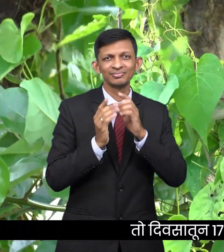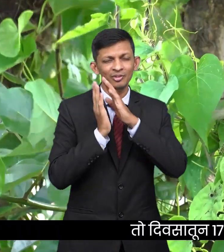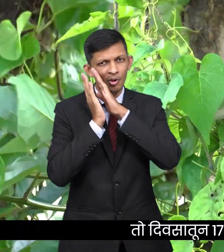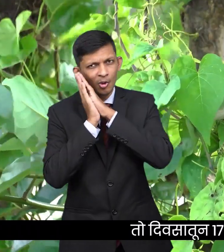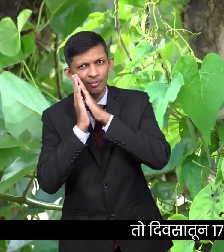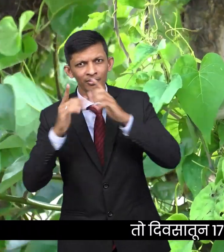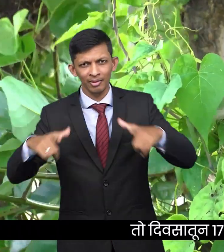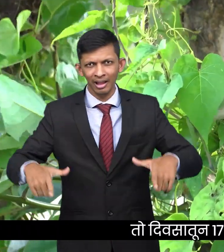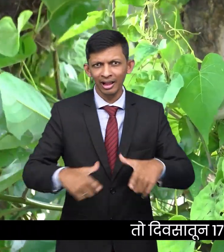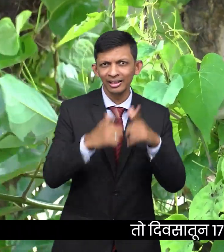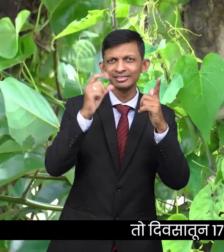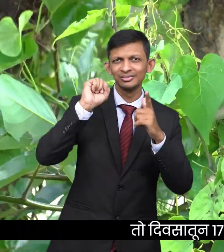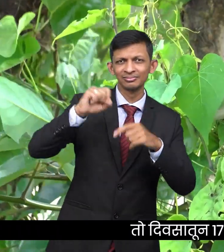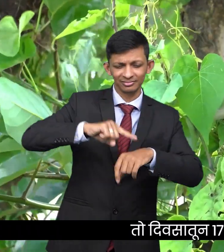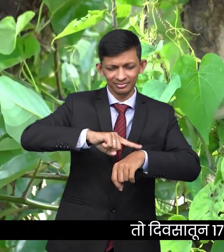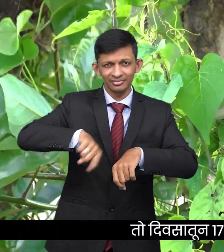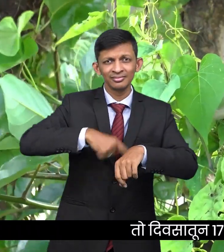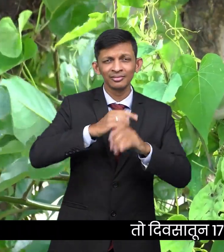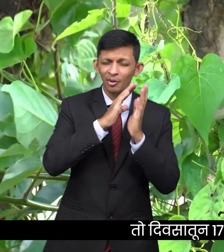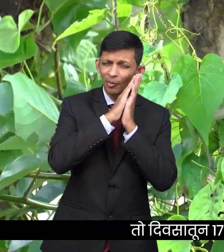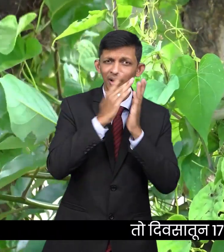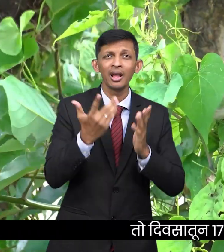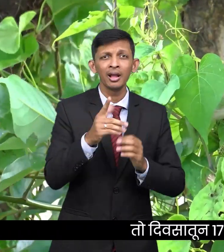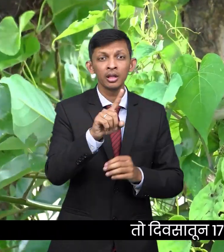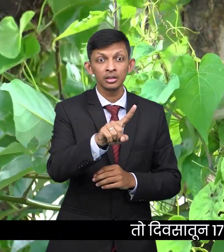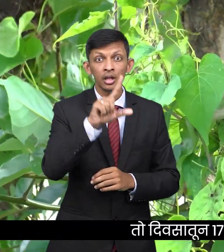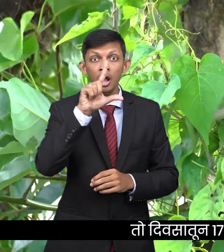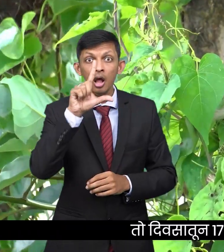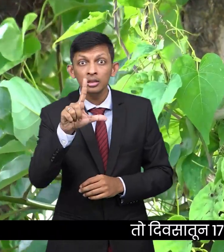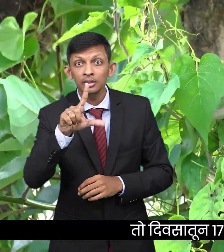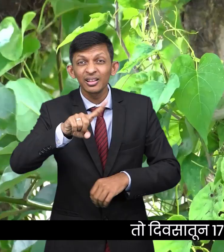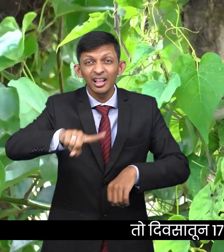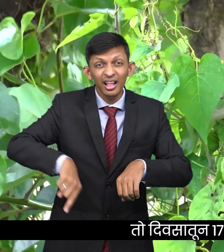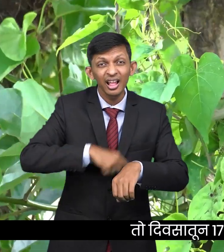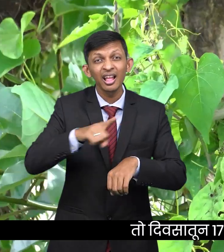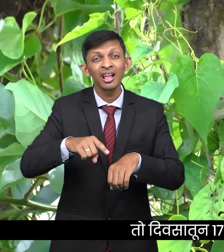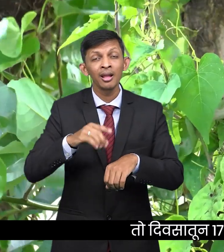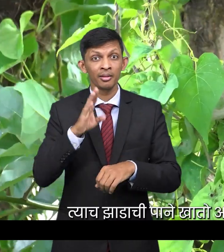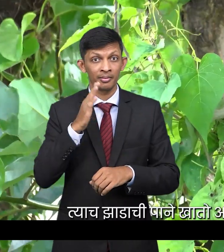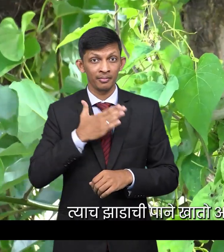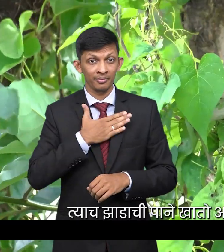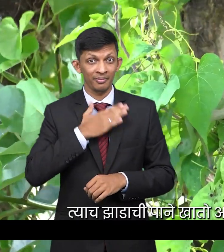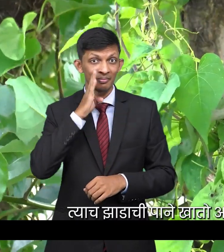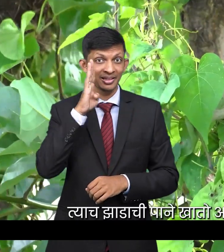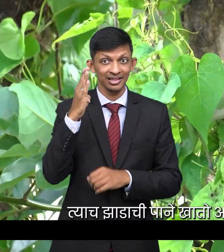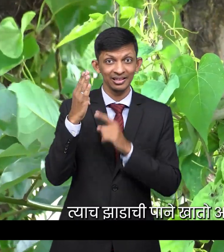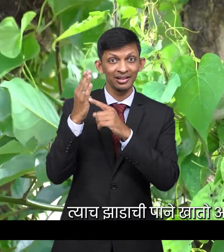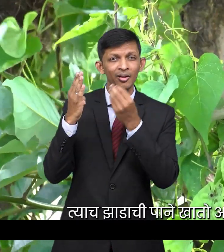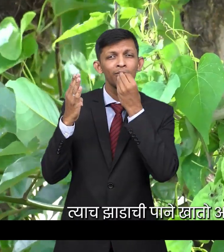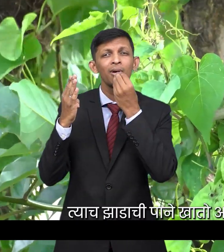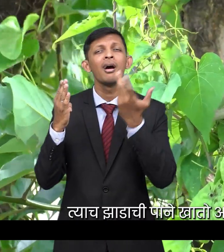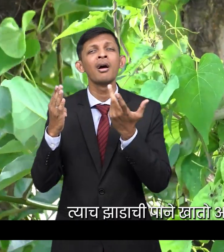तो दिवसातून 17 तास झाडावर लटकून झोपतो, त्याच